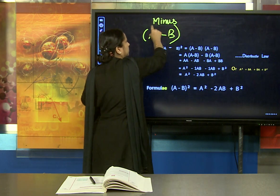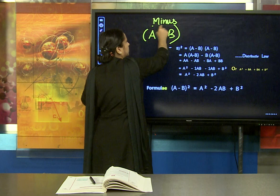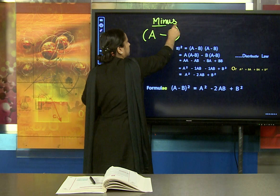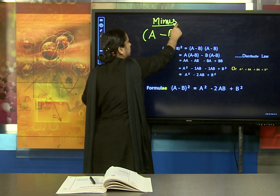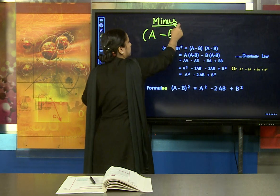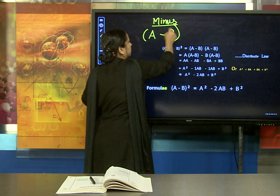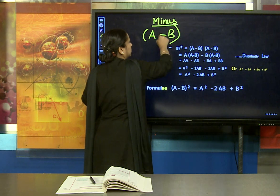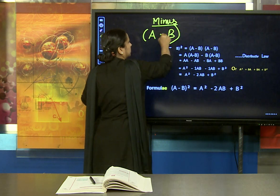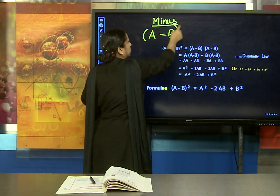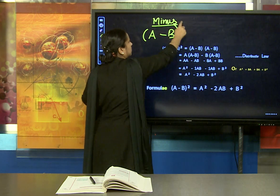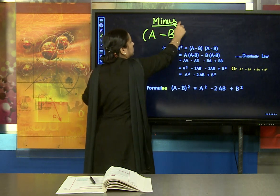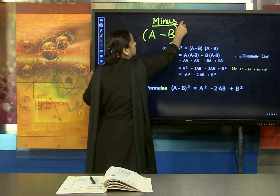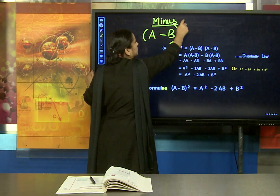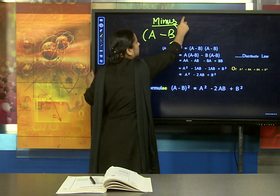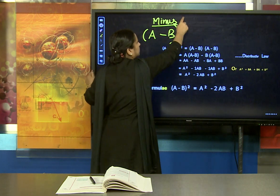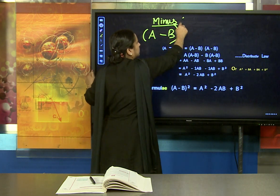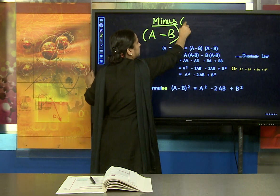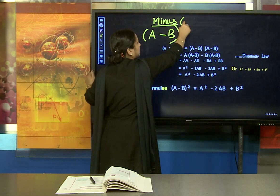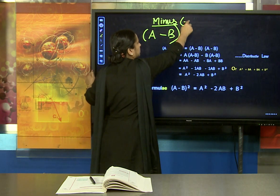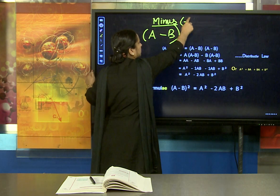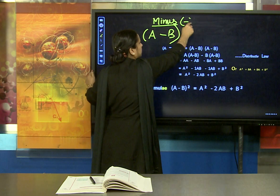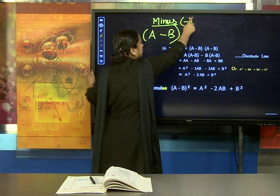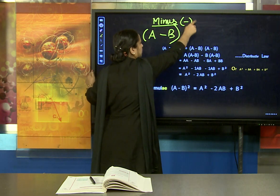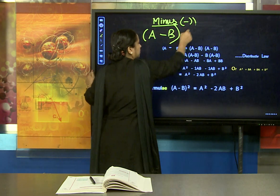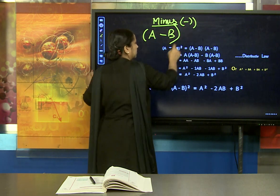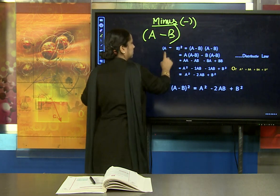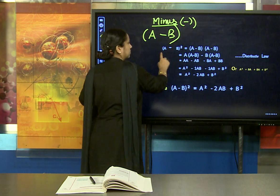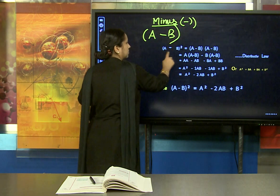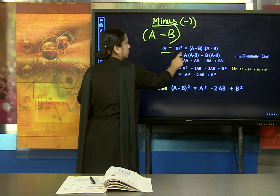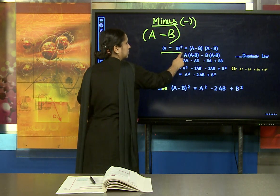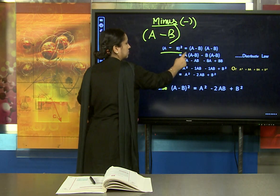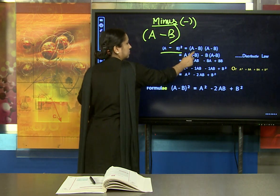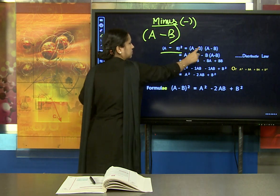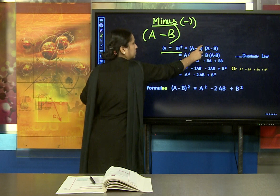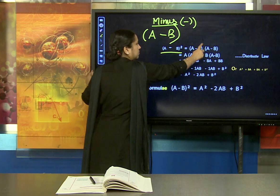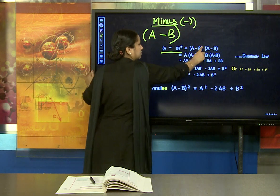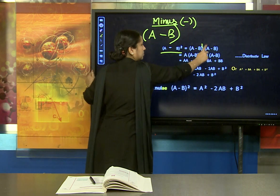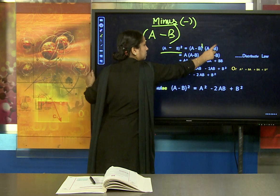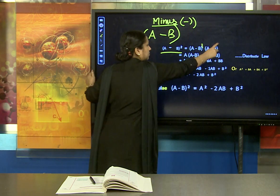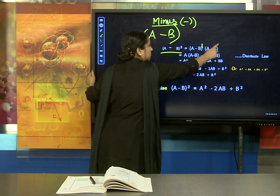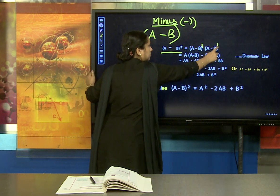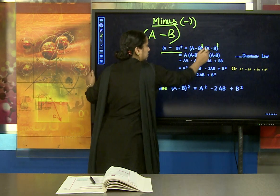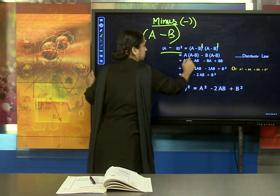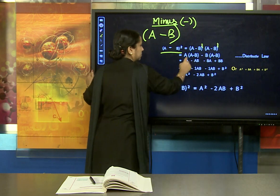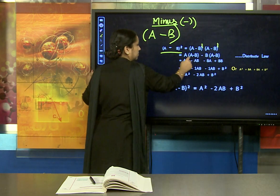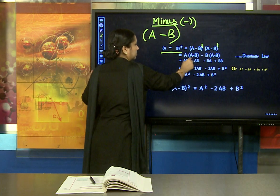माइनस किया है, a और b में माइनस हुई है। अब ये माइनस का फार्मूला है। देखिए, अब इसको हमने मल्टीप्लाई